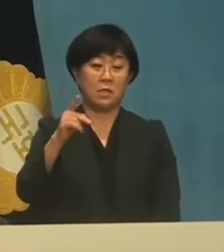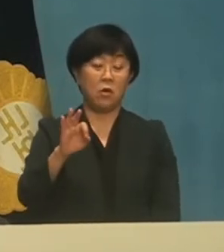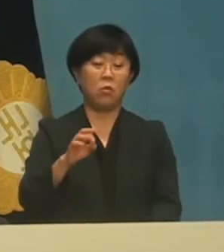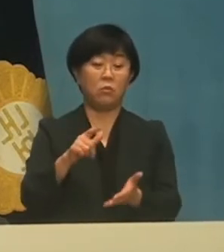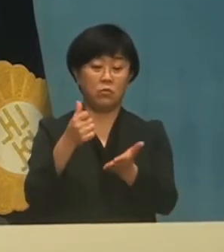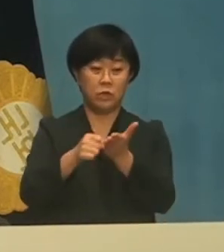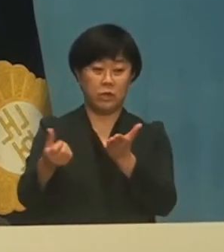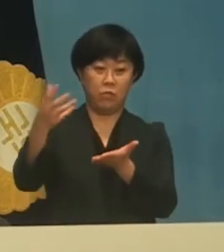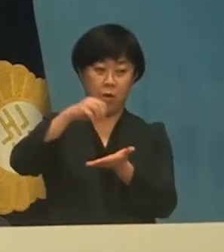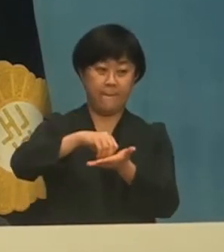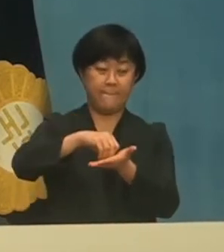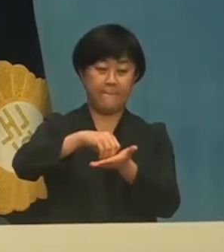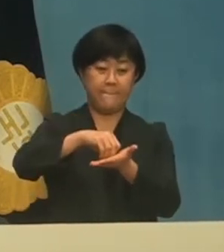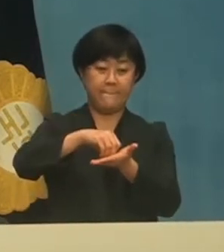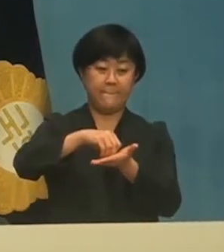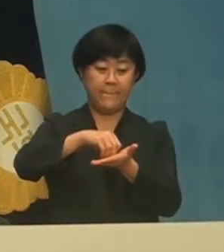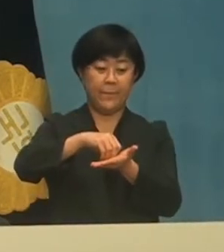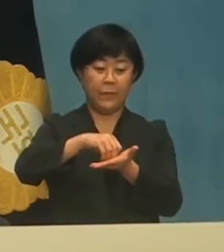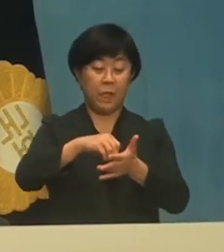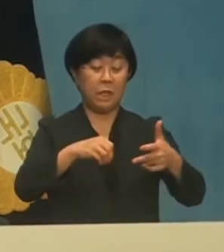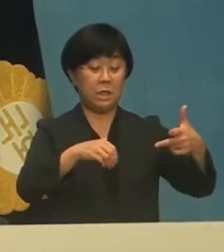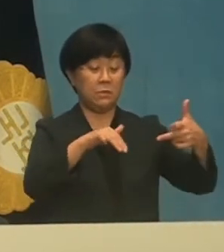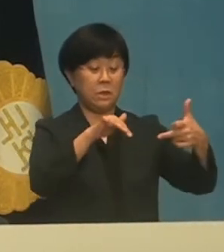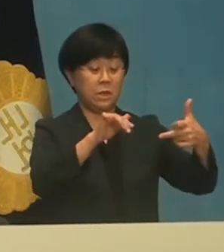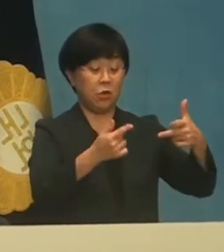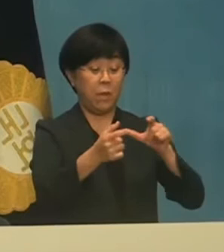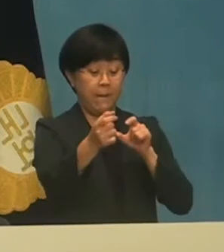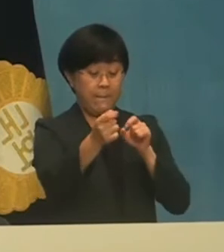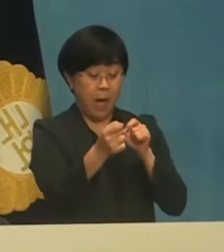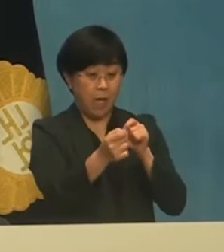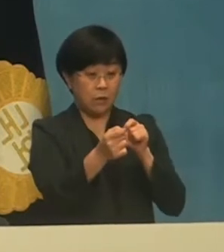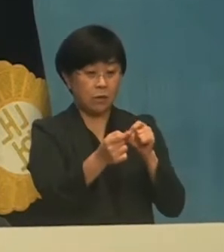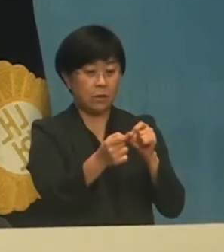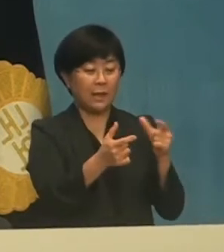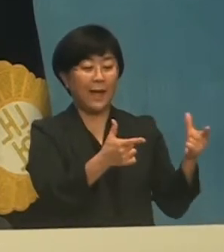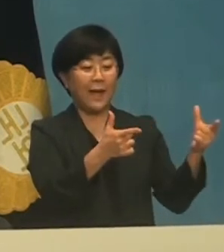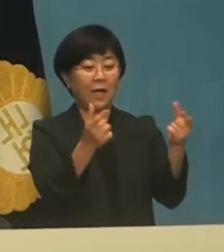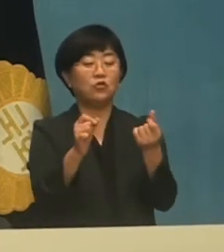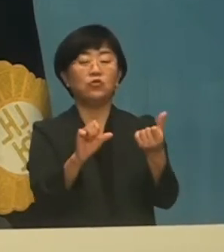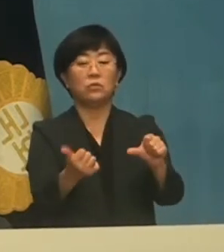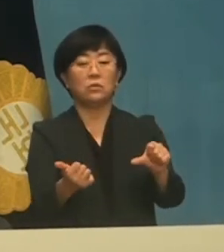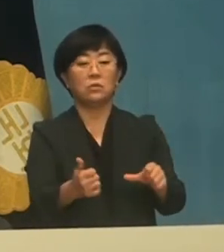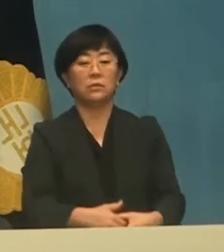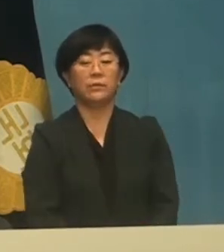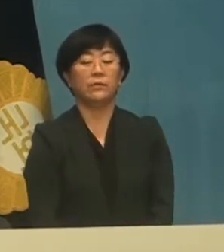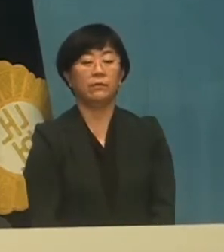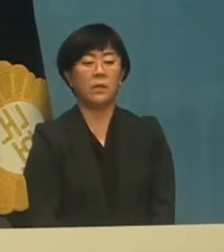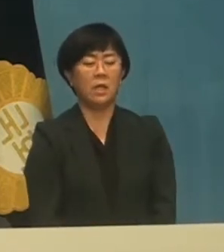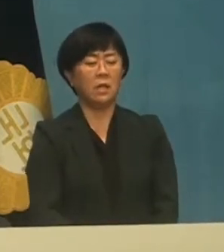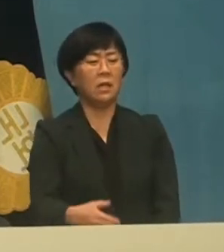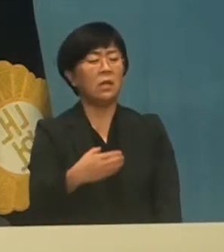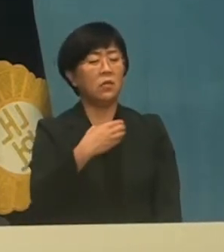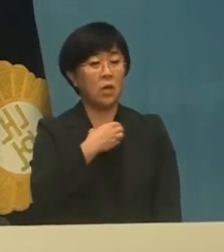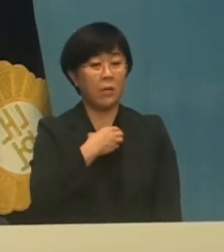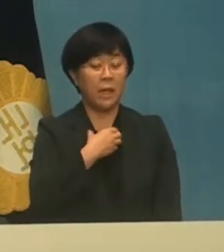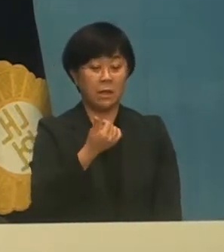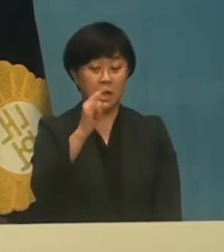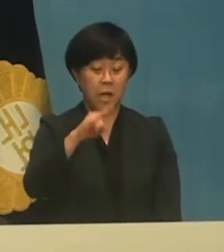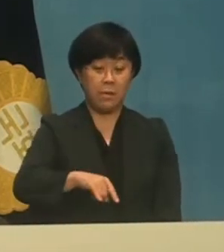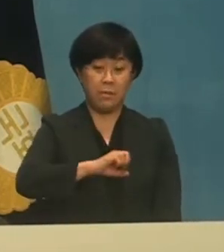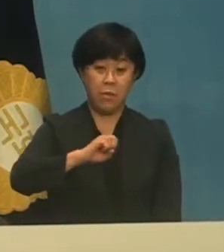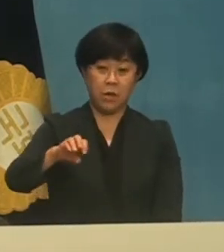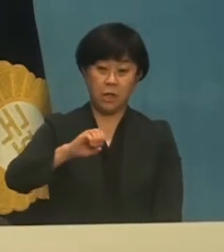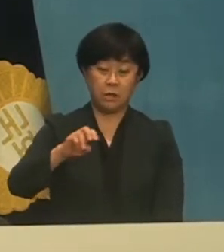있어서 이 앞에 17초만 설부터도 모두 사망한다고 합니다. 이 위험한 고준위 핵폐기물은